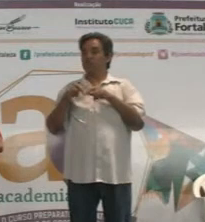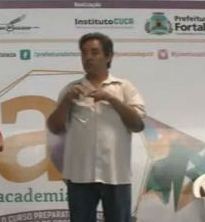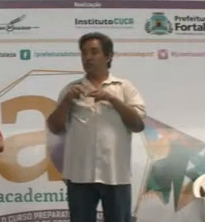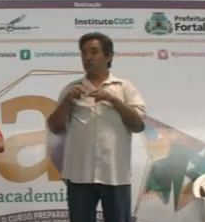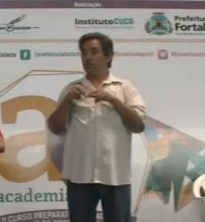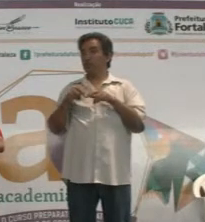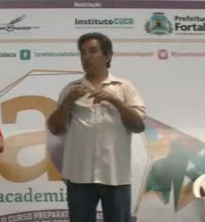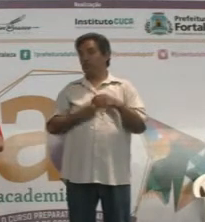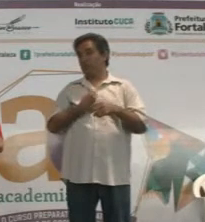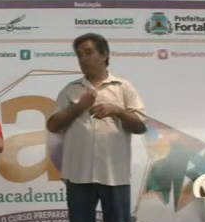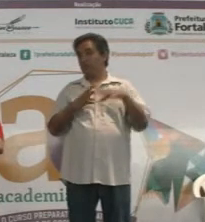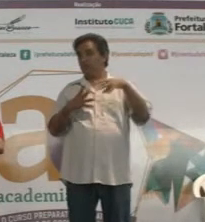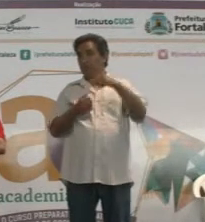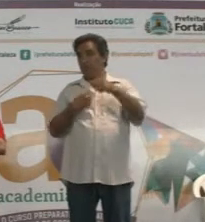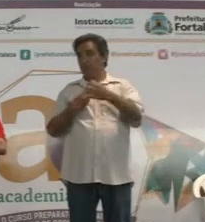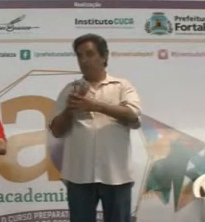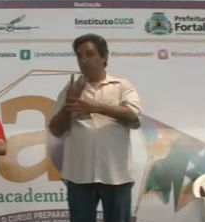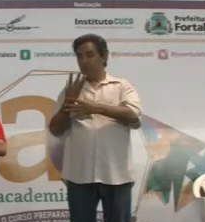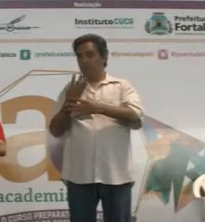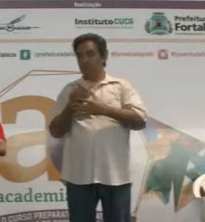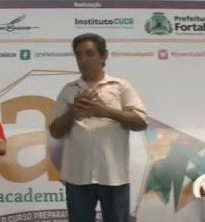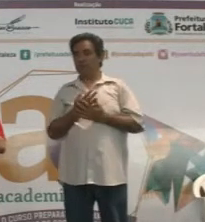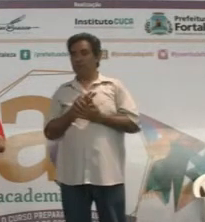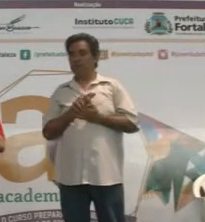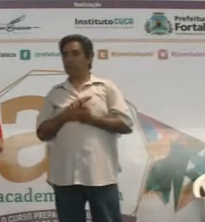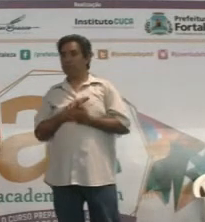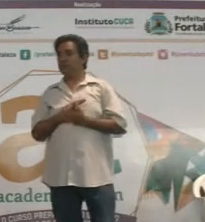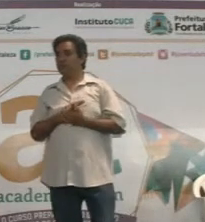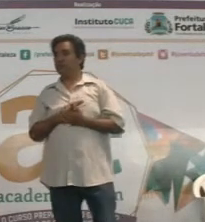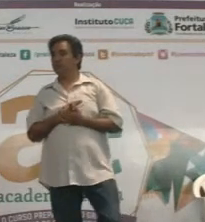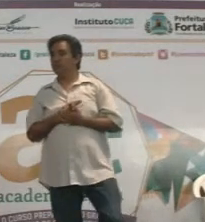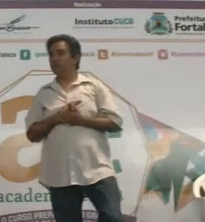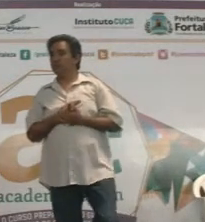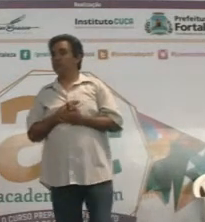gente afirma a Terra tem essa origem. Olha.